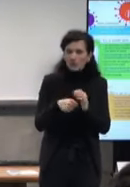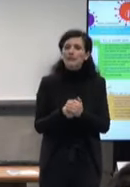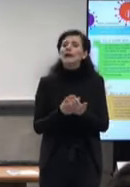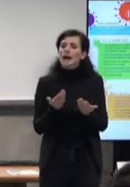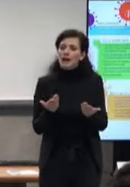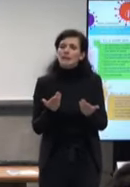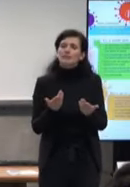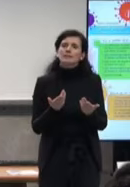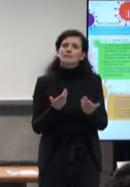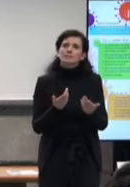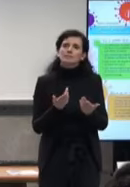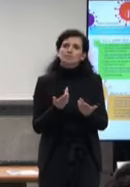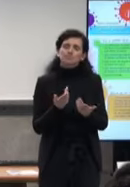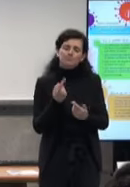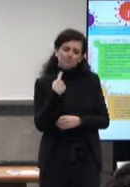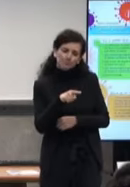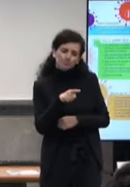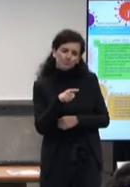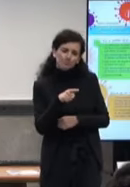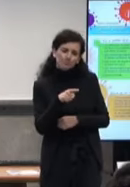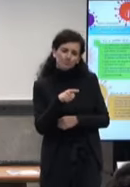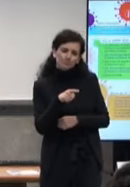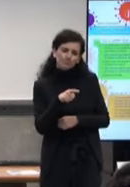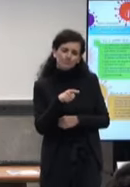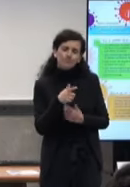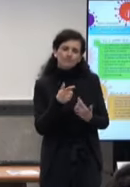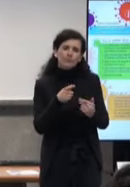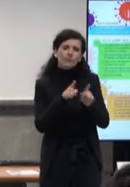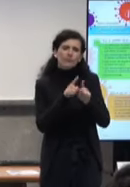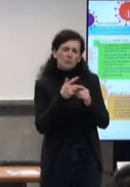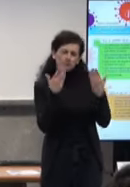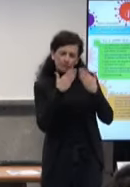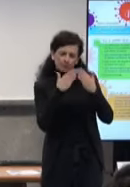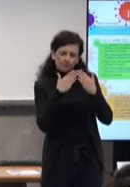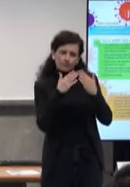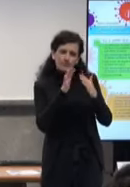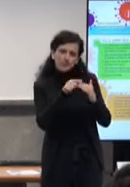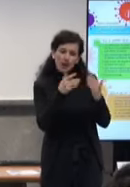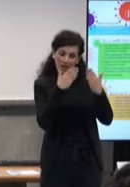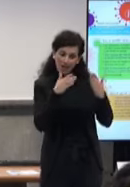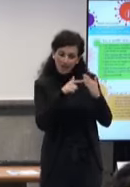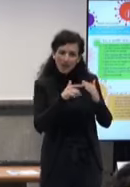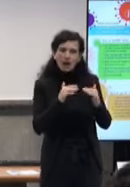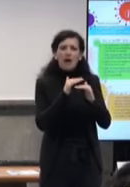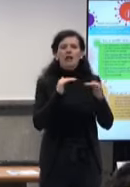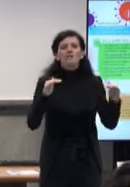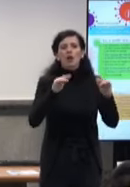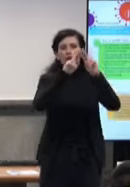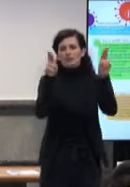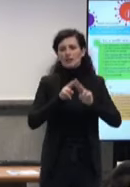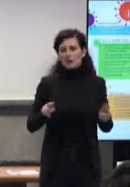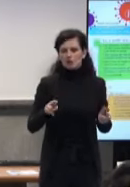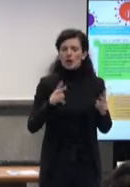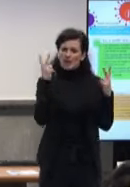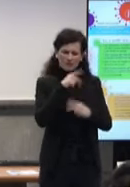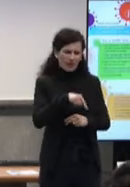adottando che si stanno studiando a livello internazionale non dimentichiamo che è un problema italiano l'italia è il primo paese